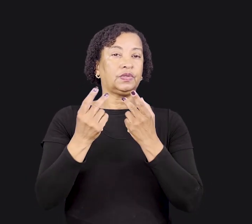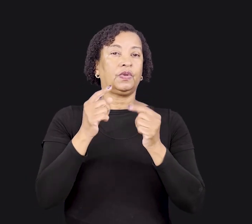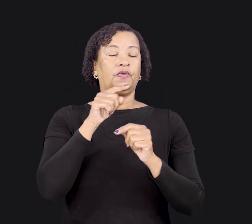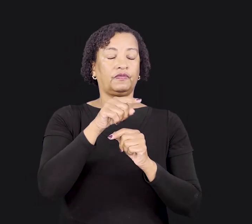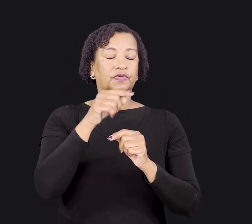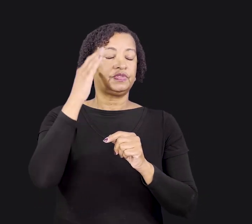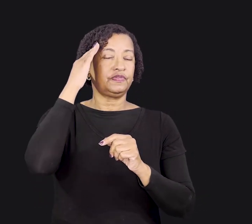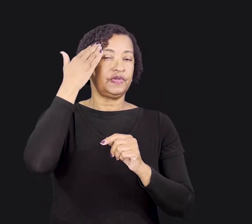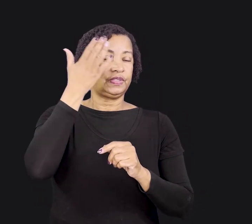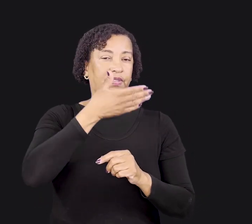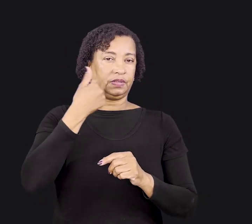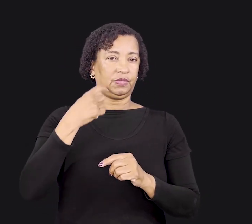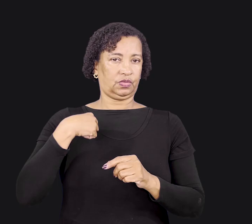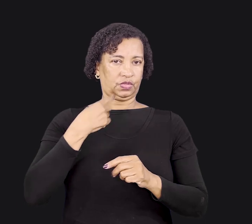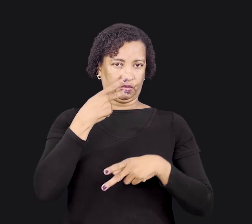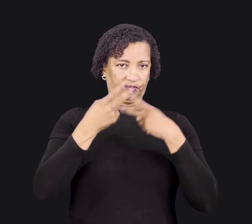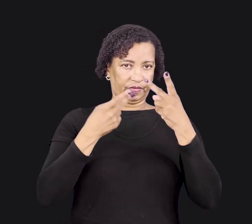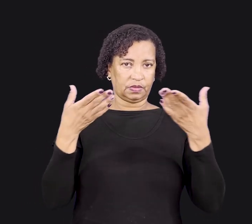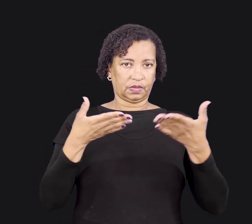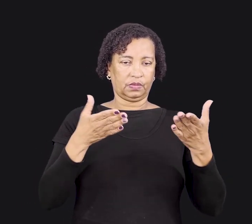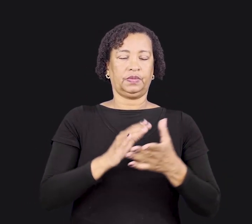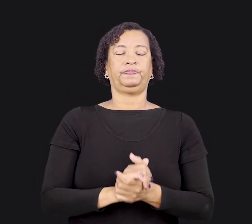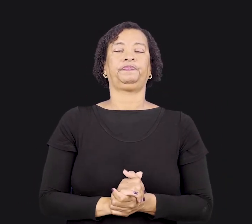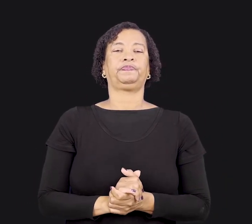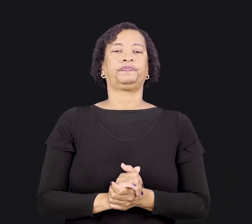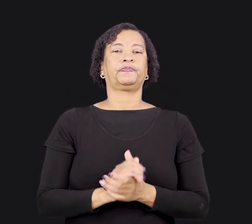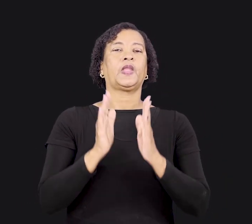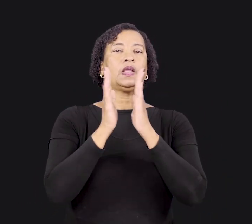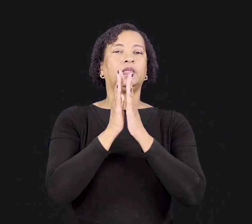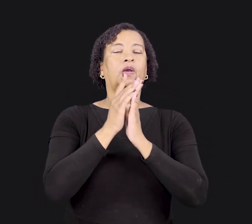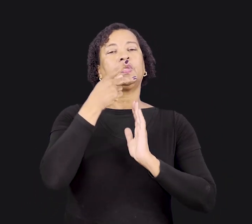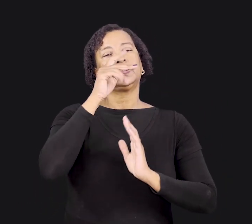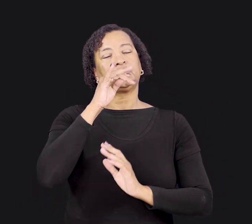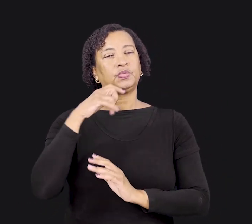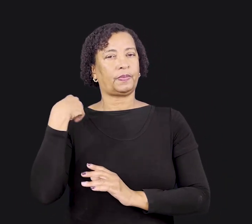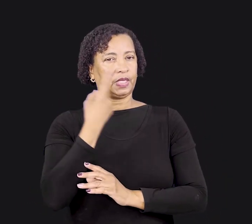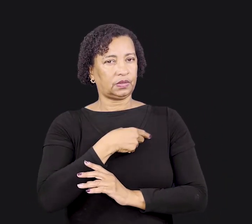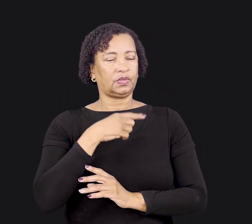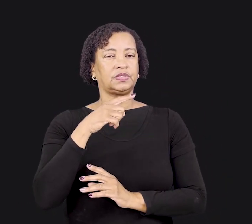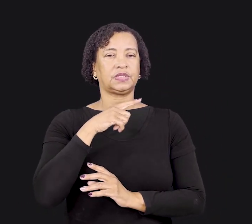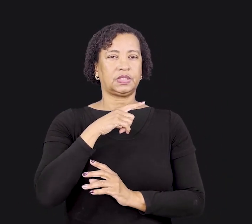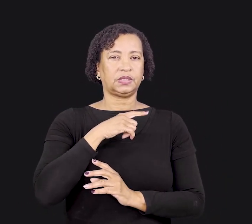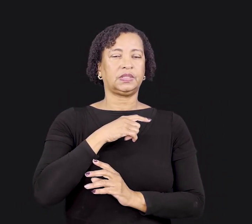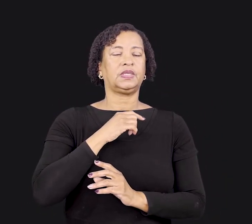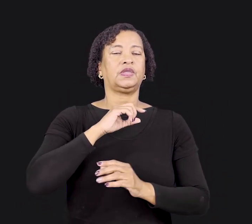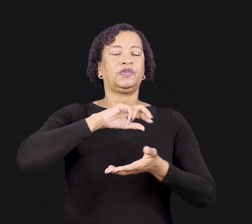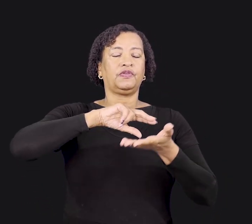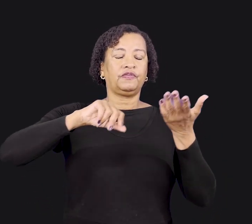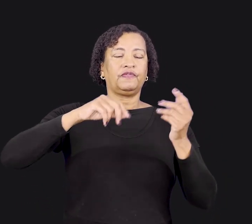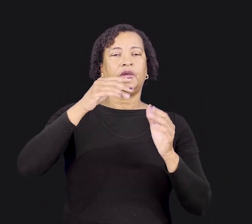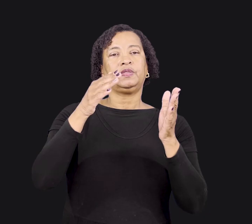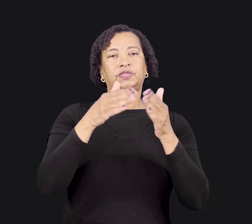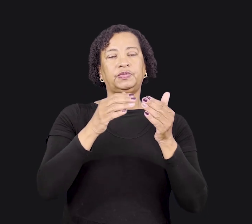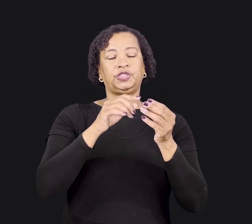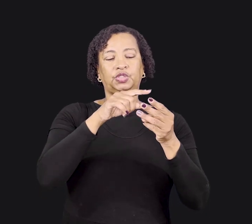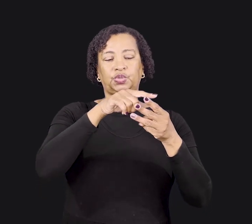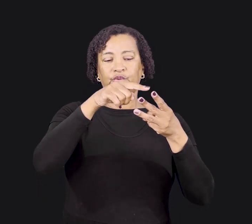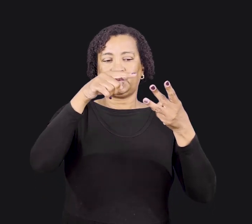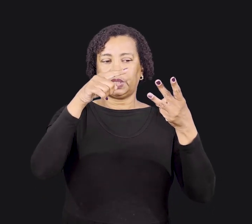vai entender melhor o que estamos falando. Nessa oração do Pai Nosso, há uma lista de 7 pedidos. 3 desses pedidos